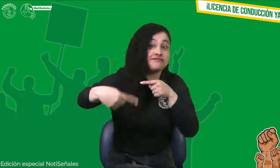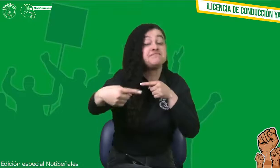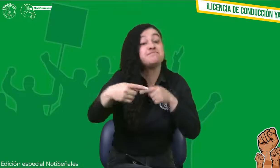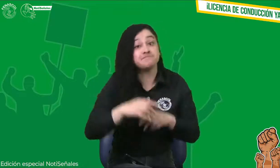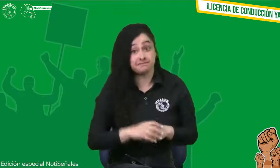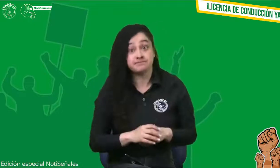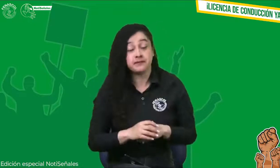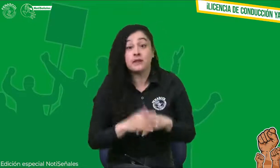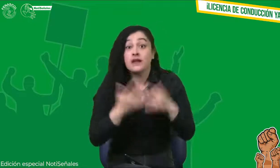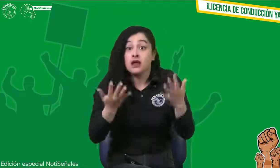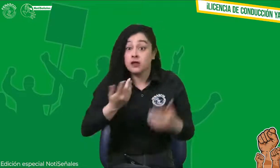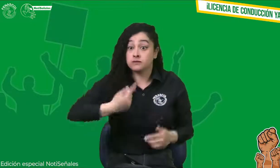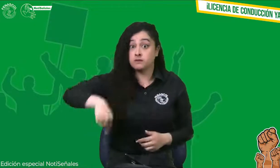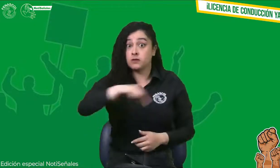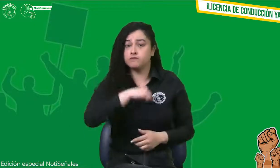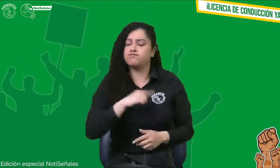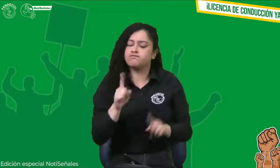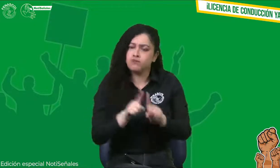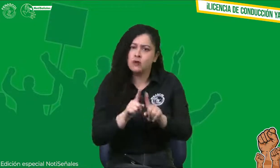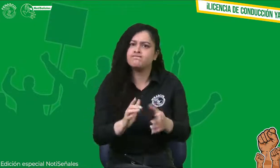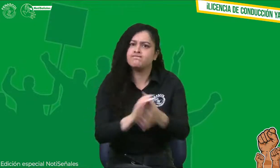dando respuesta.